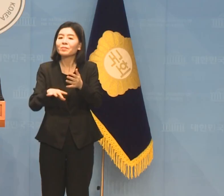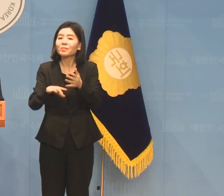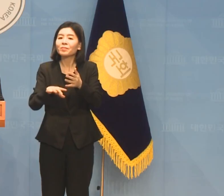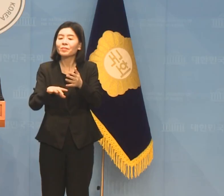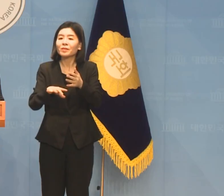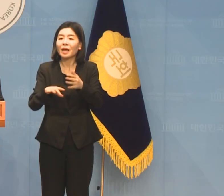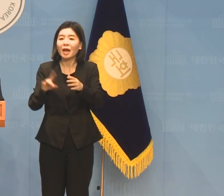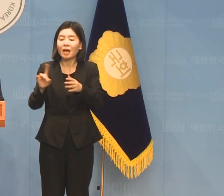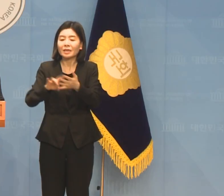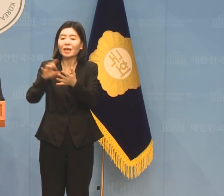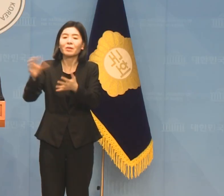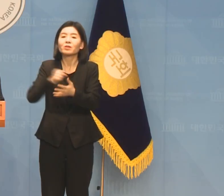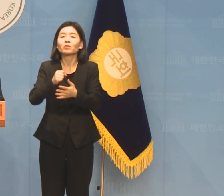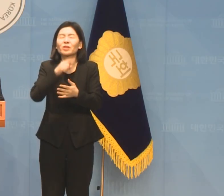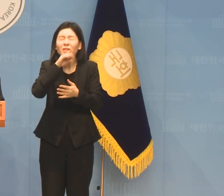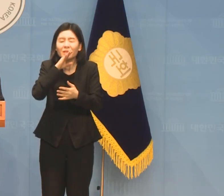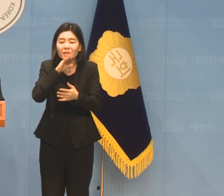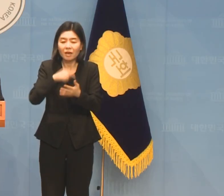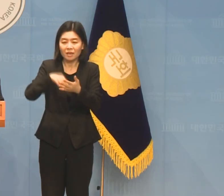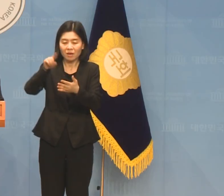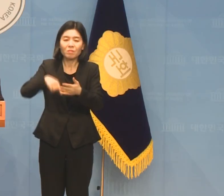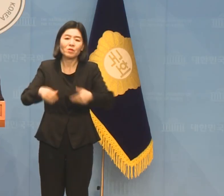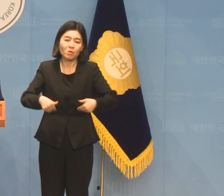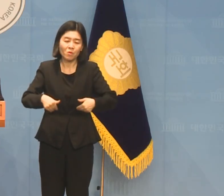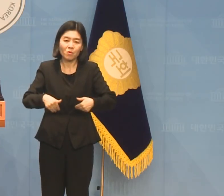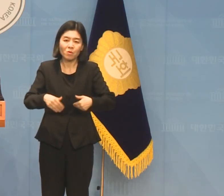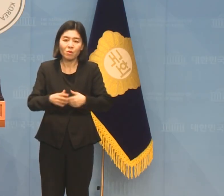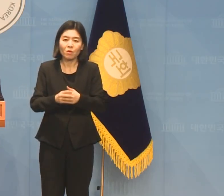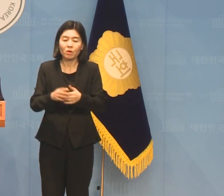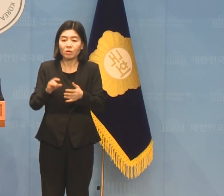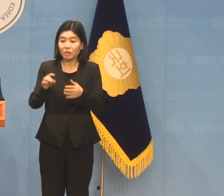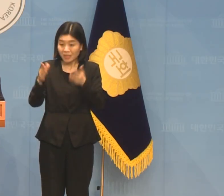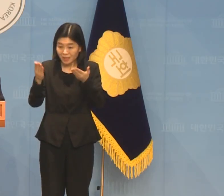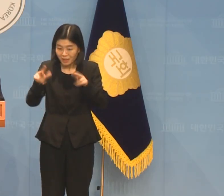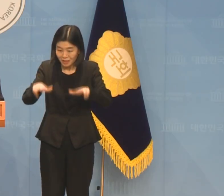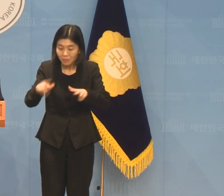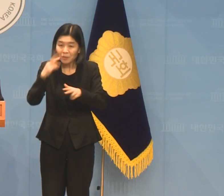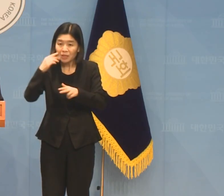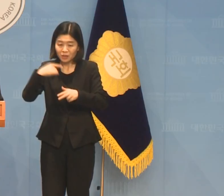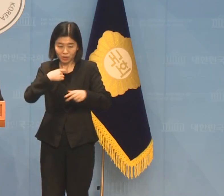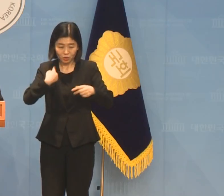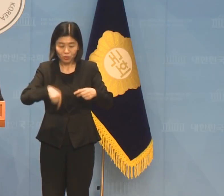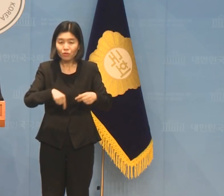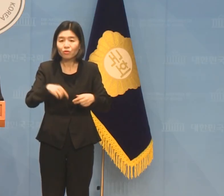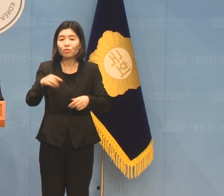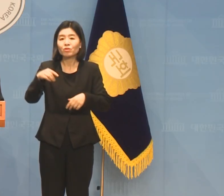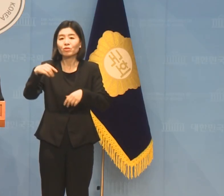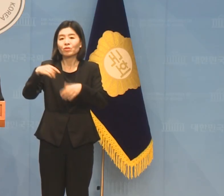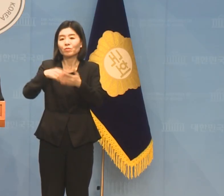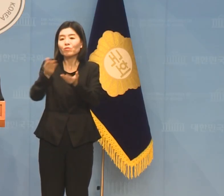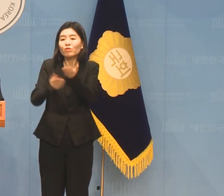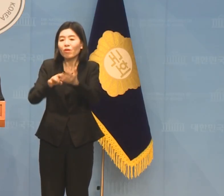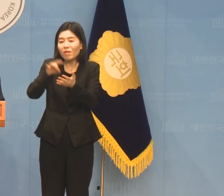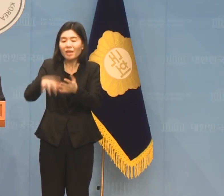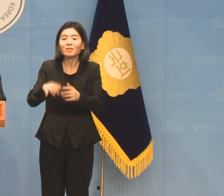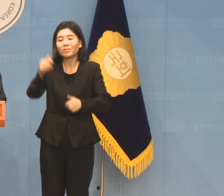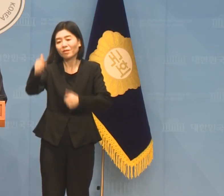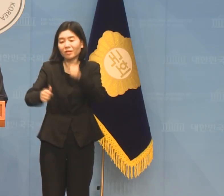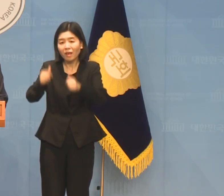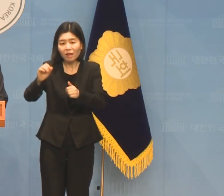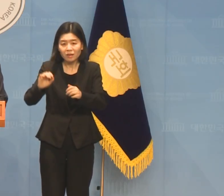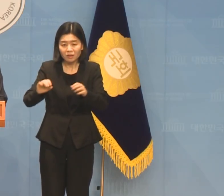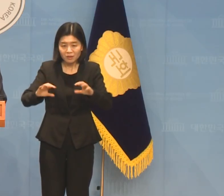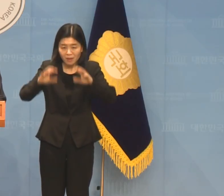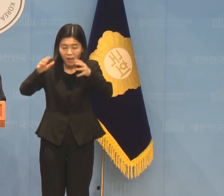순수 채무입니다. 설상가상으로 미중 관세 전쟁으로 인한 전 세계적 경기 침체가 예상되어 정부의